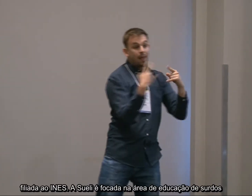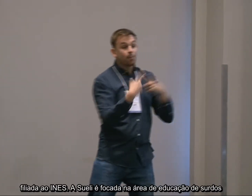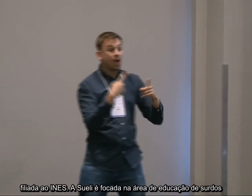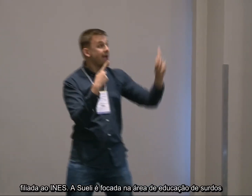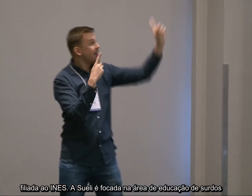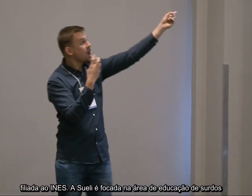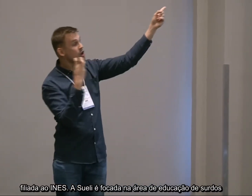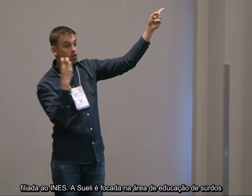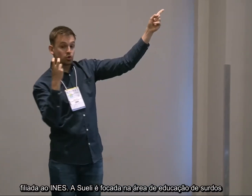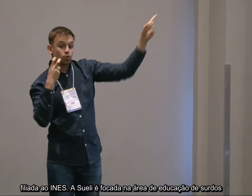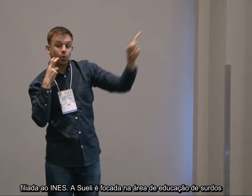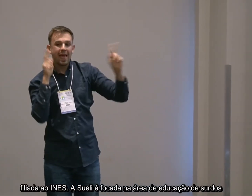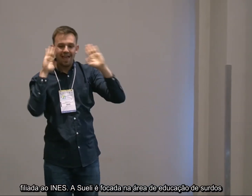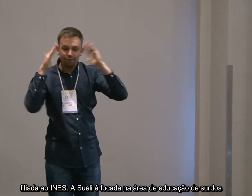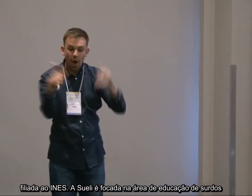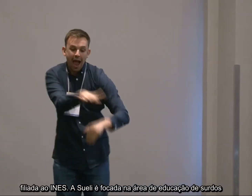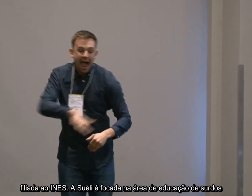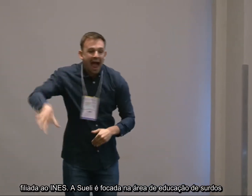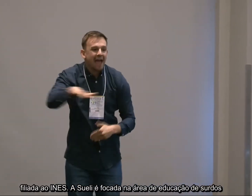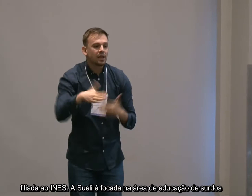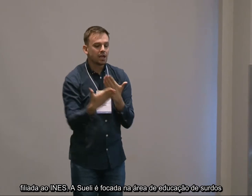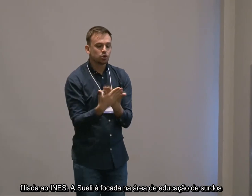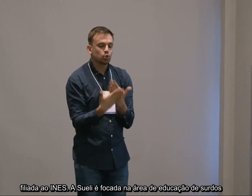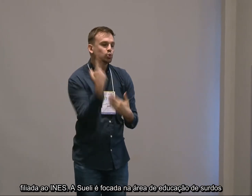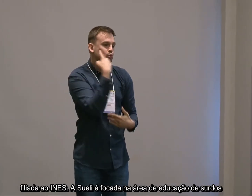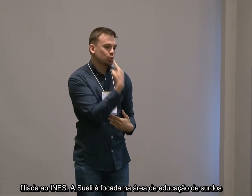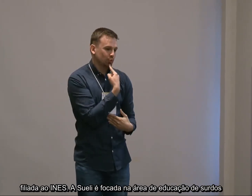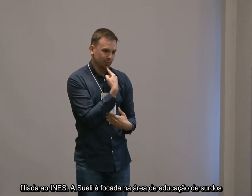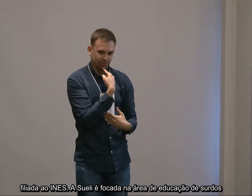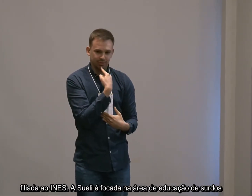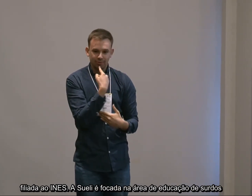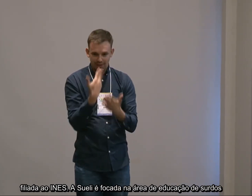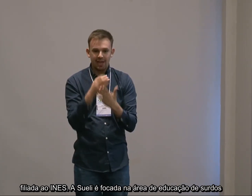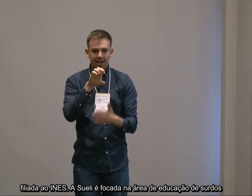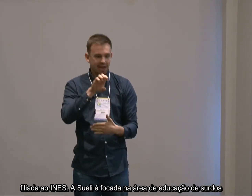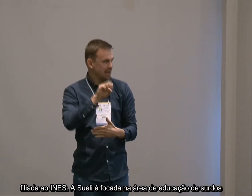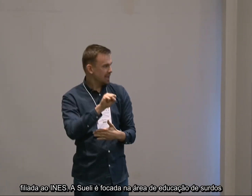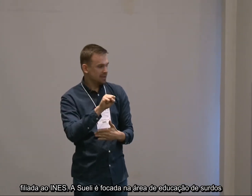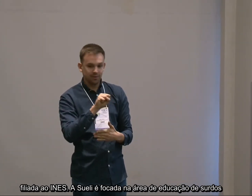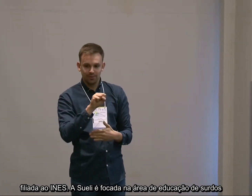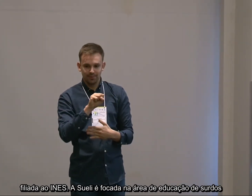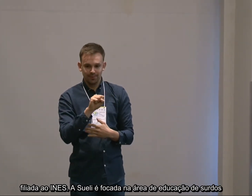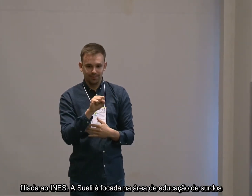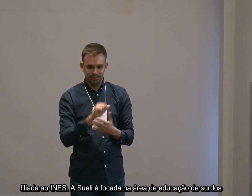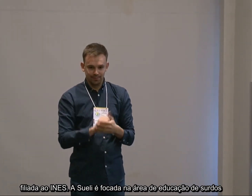filiada ao INIS a Sueli é focada na área de educação de surdos